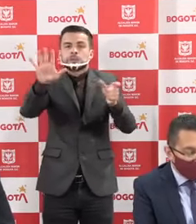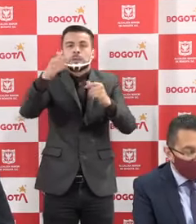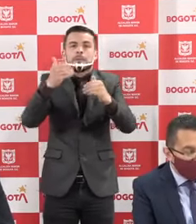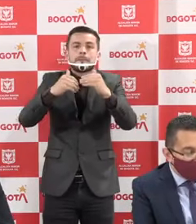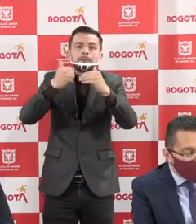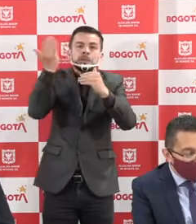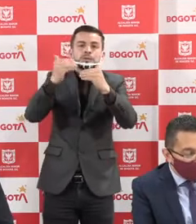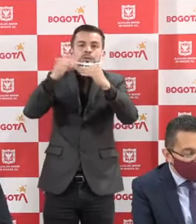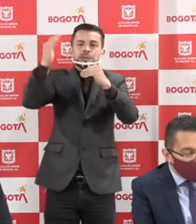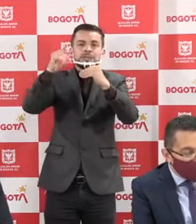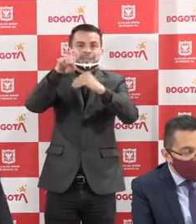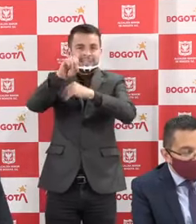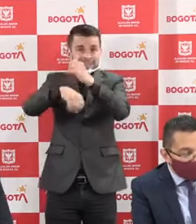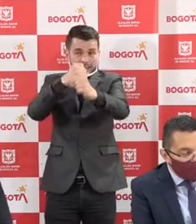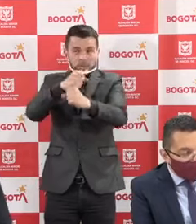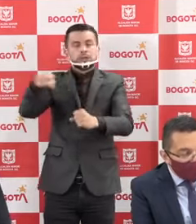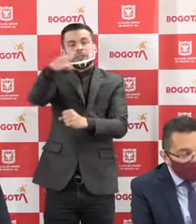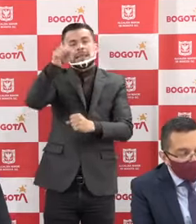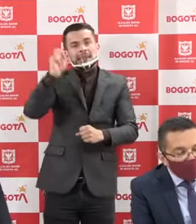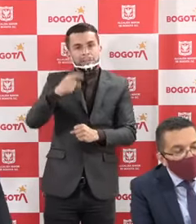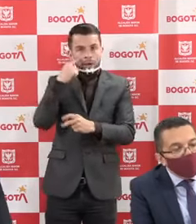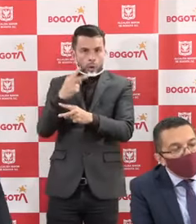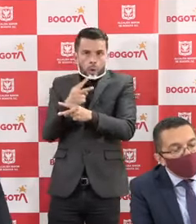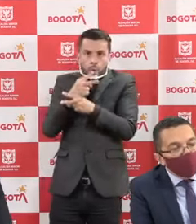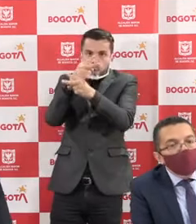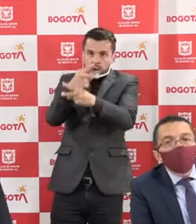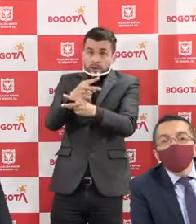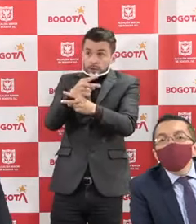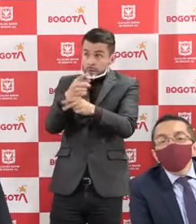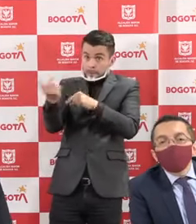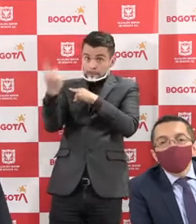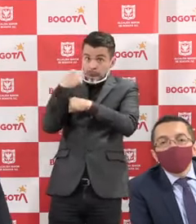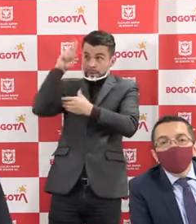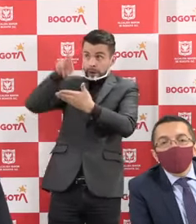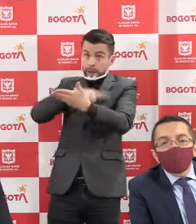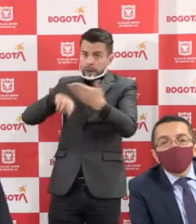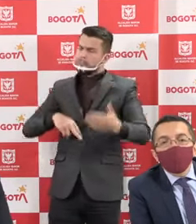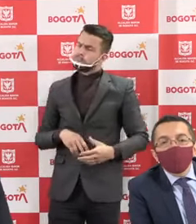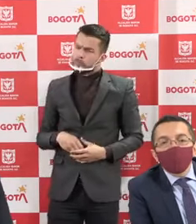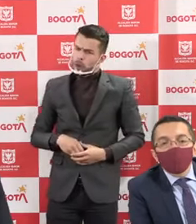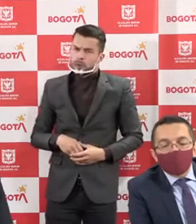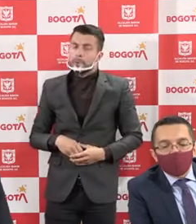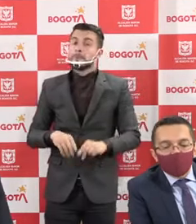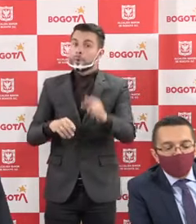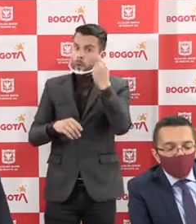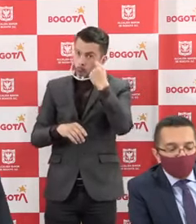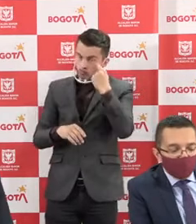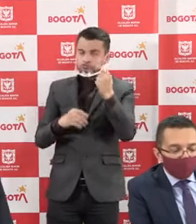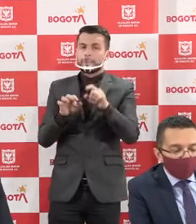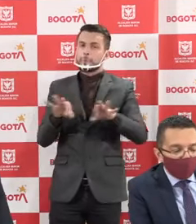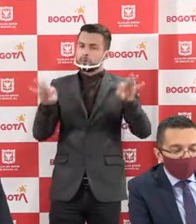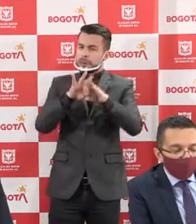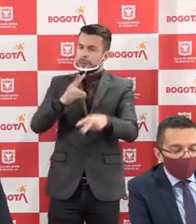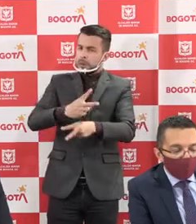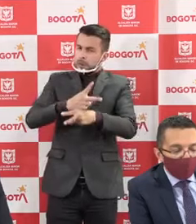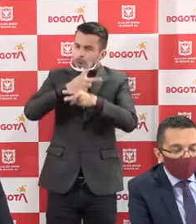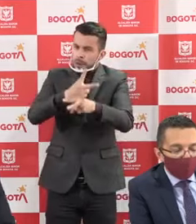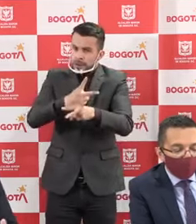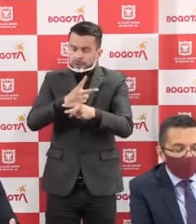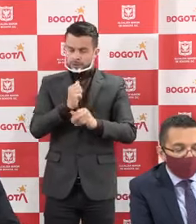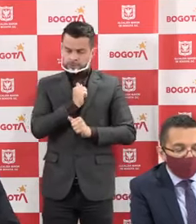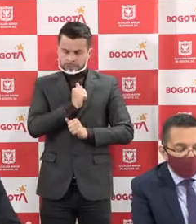precauciones adicionales no tienen ninguna restricción a su movilidad pero deben siempre estar muy atentos a las recomendaciones de salud